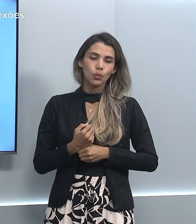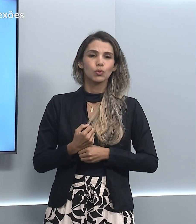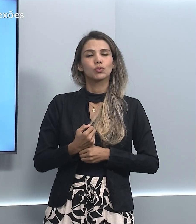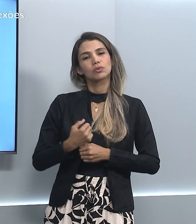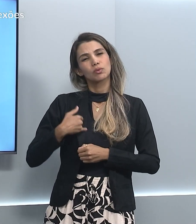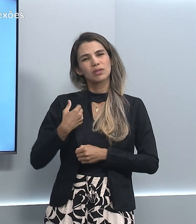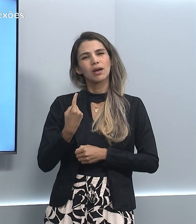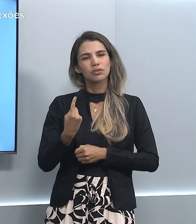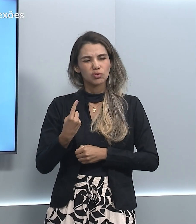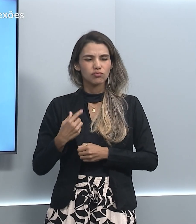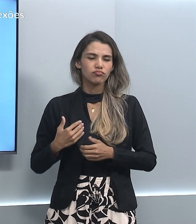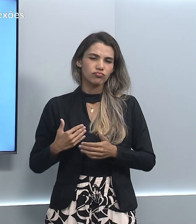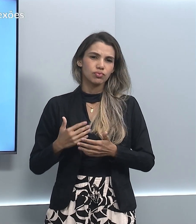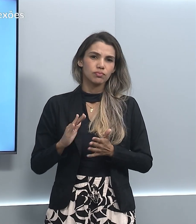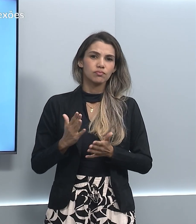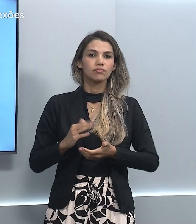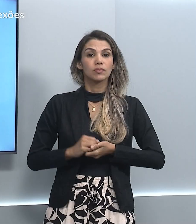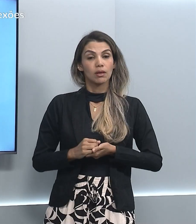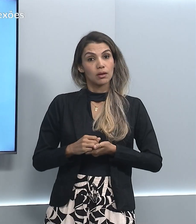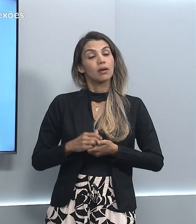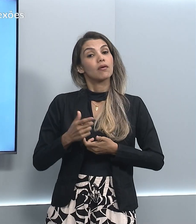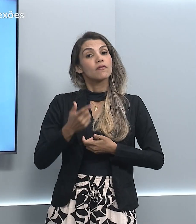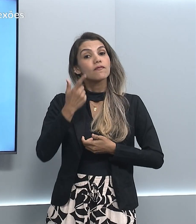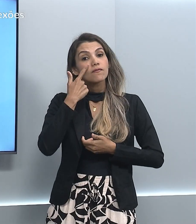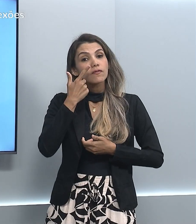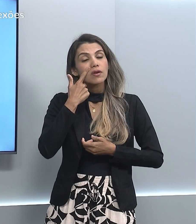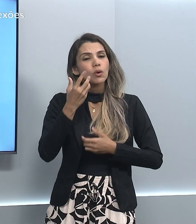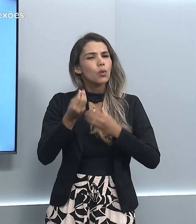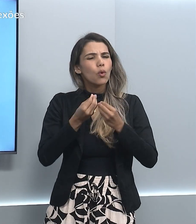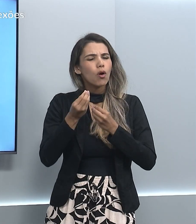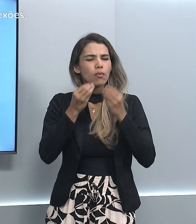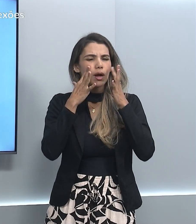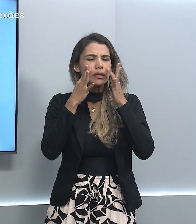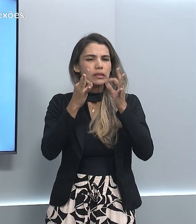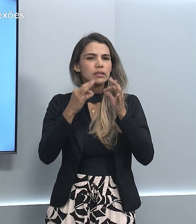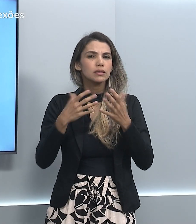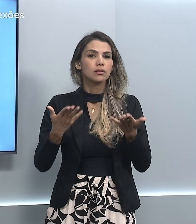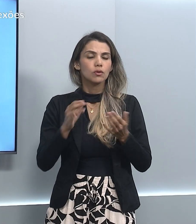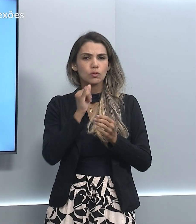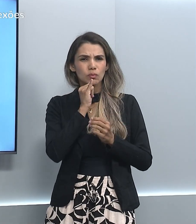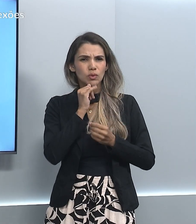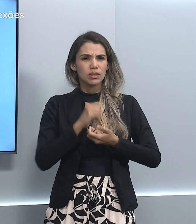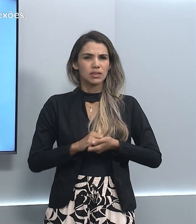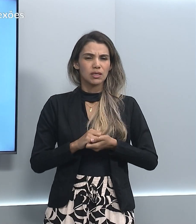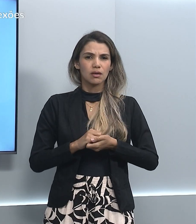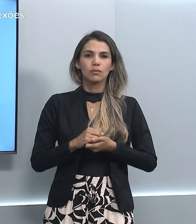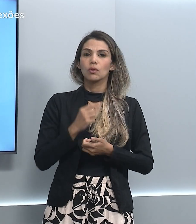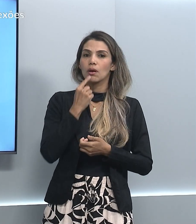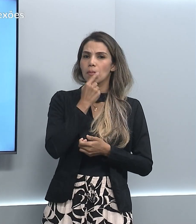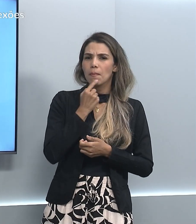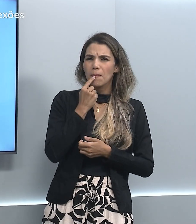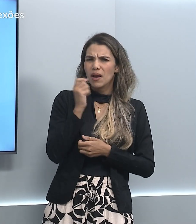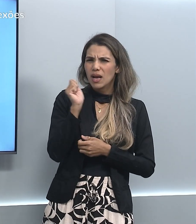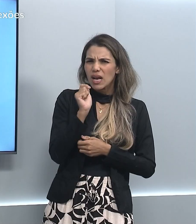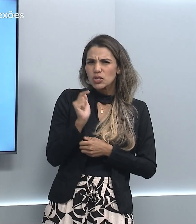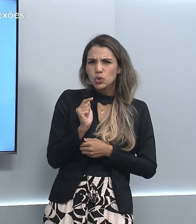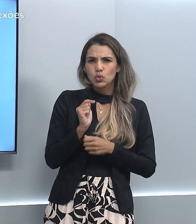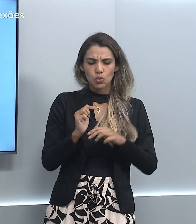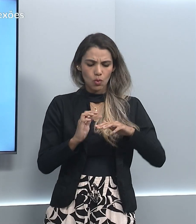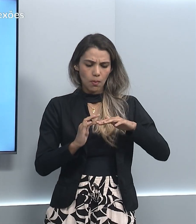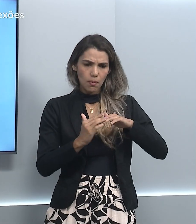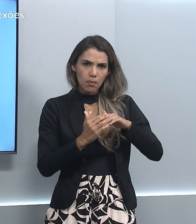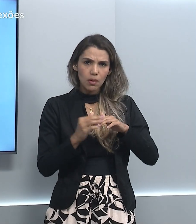vida. Alguns sinais de alerta são coloração azulada nos lábios, mãos ou